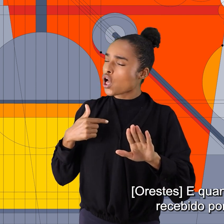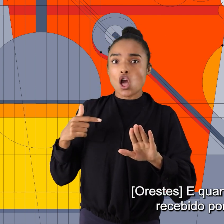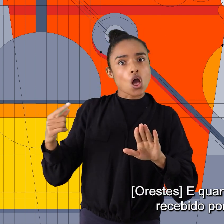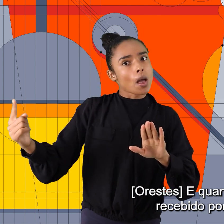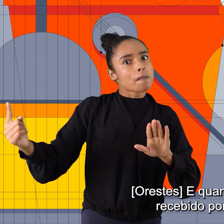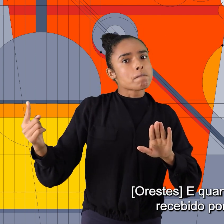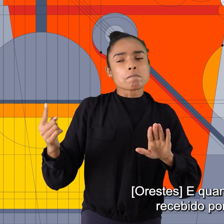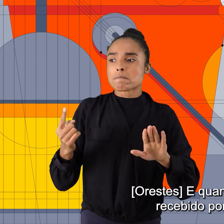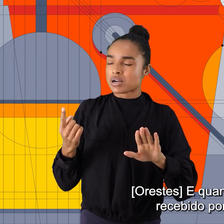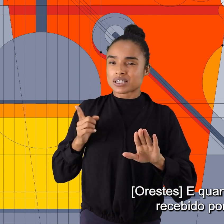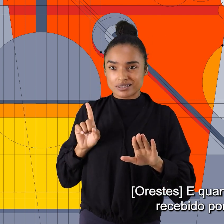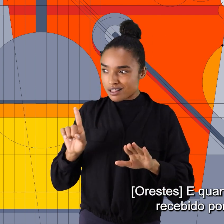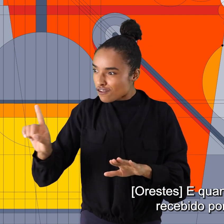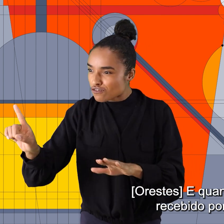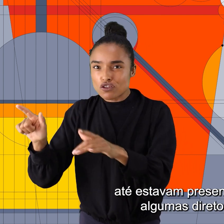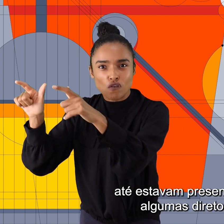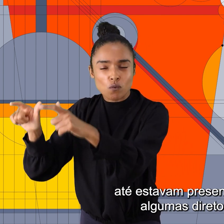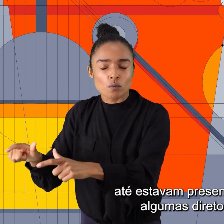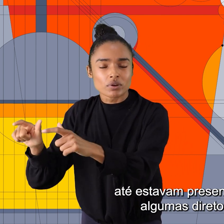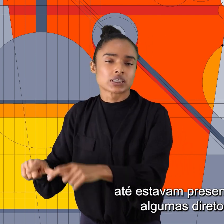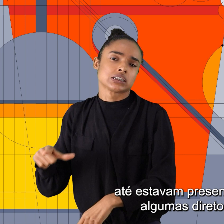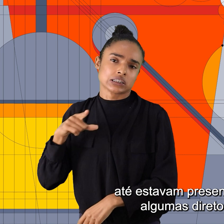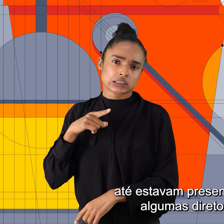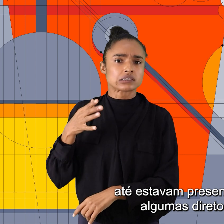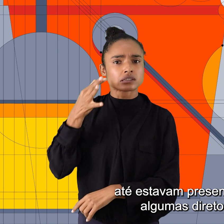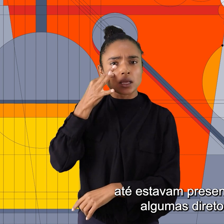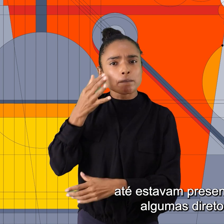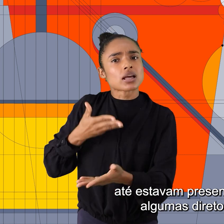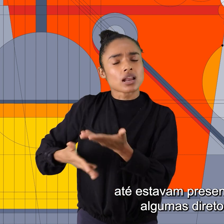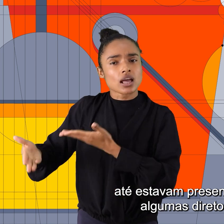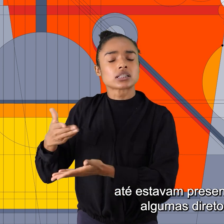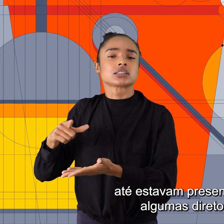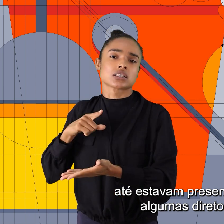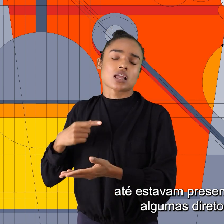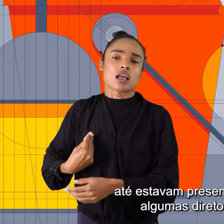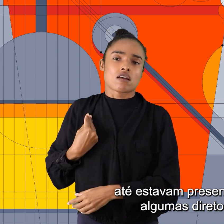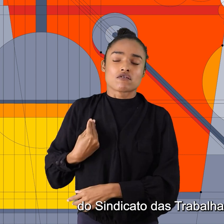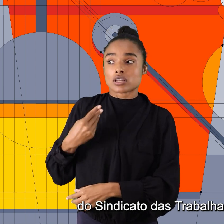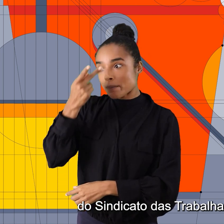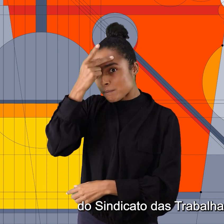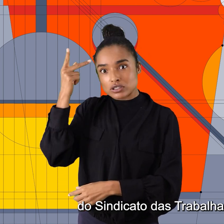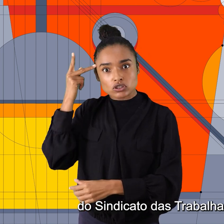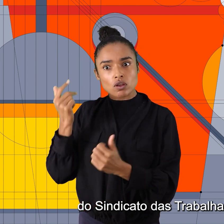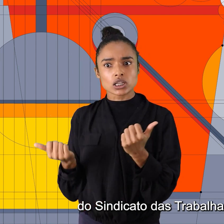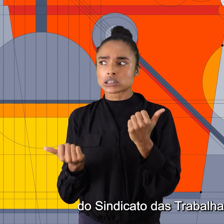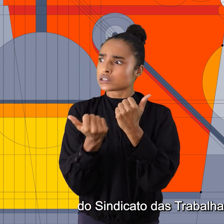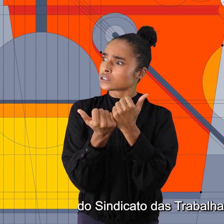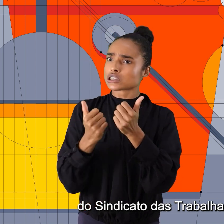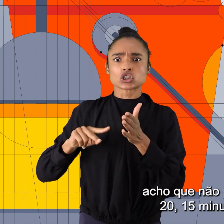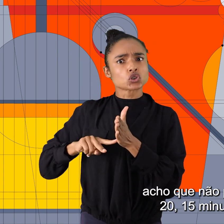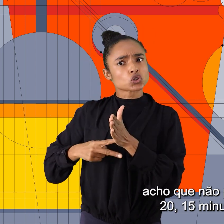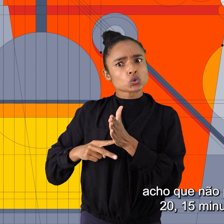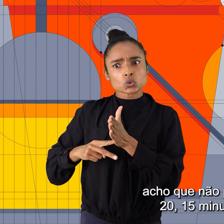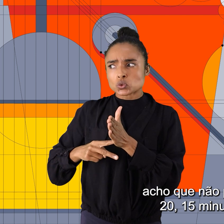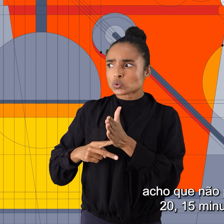E quando eu fui recebido por ela, até estava presente também algumas diretoras, né, do Sindicato das Trabalhadoras